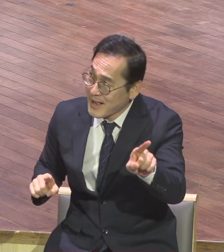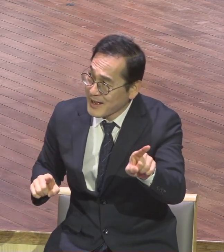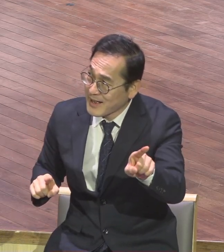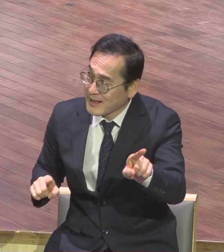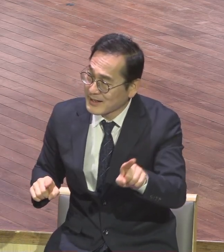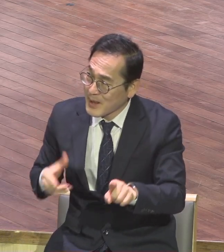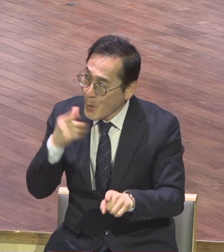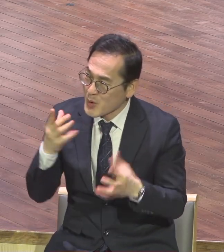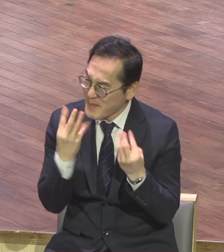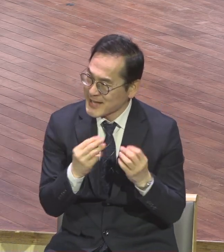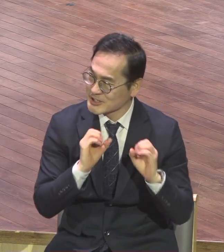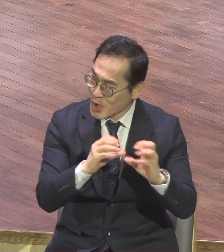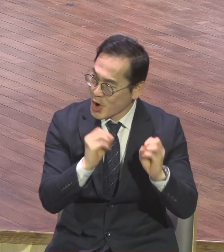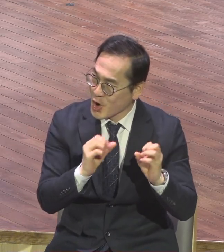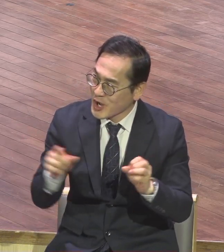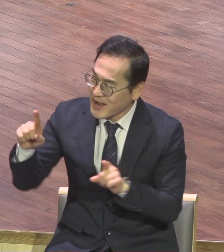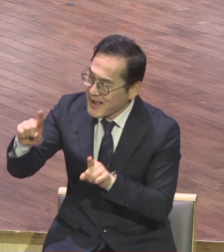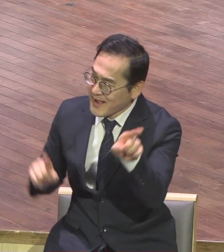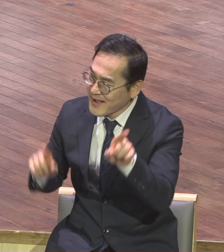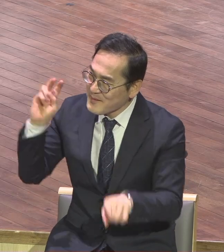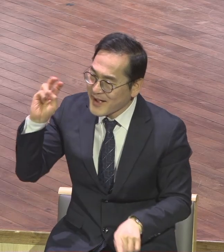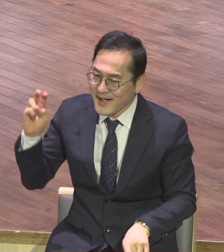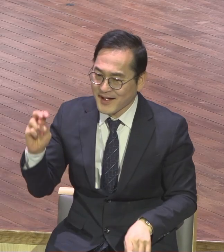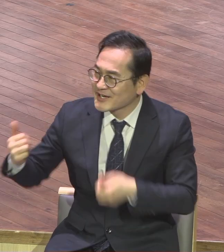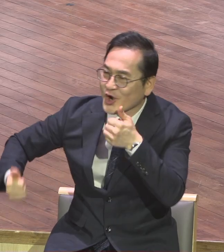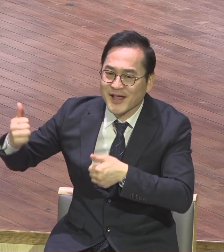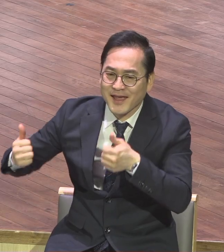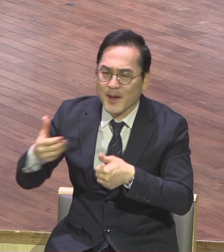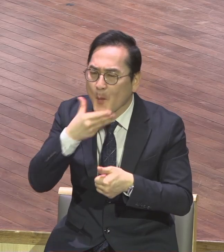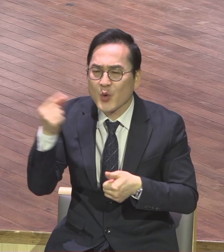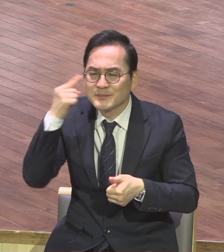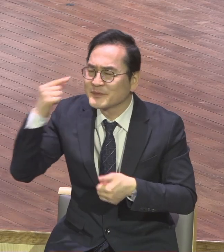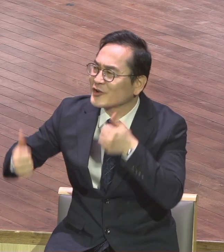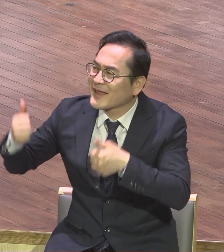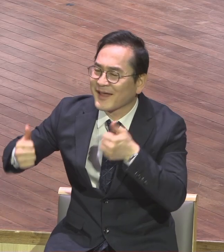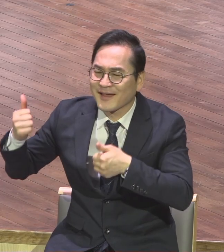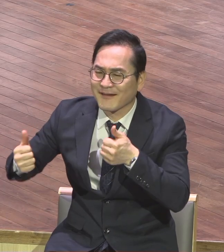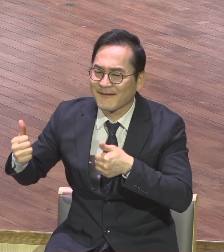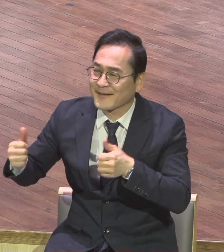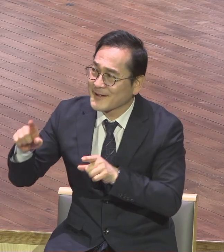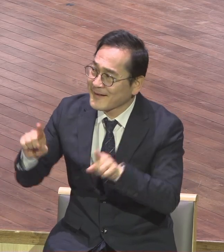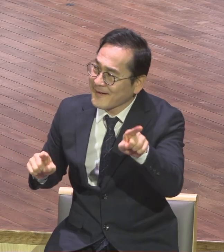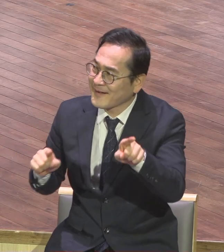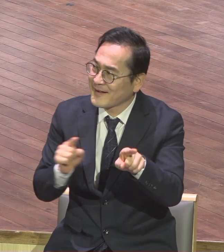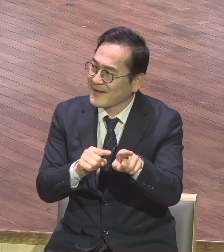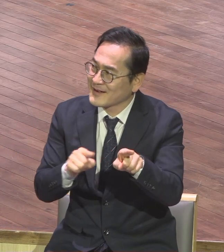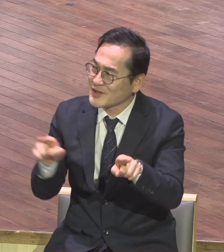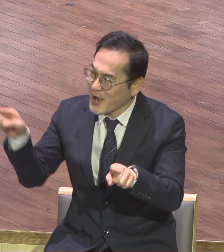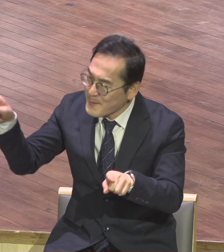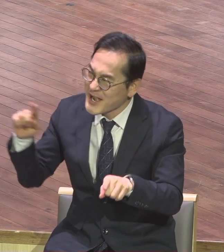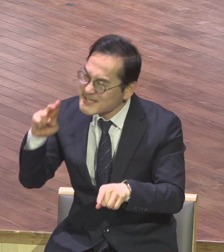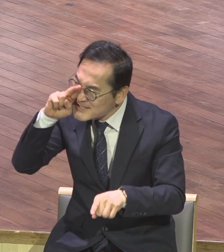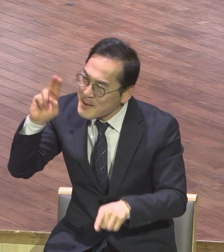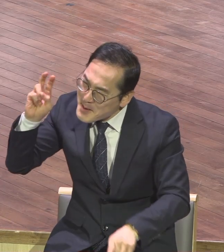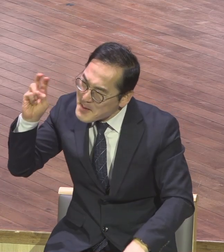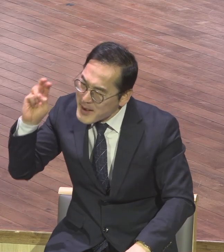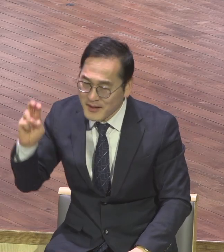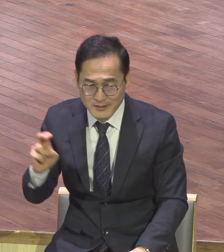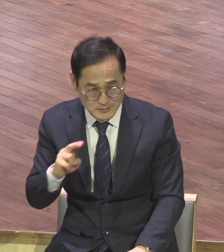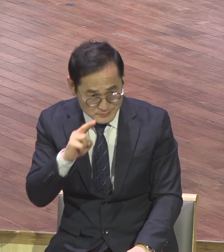전파하느니라. 사도 바울이 감옥에 갇혔을 때에 주변 사람들이 보인 두 가지